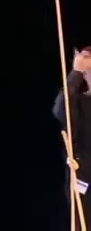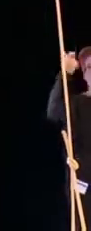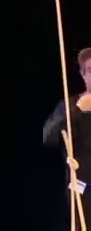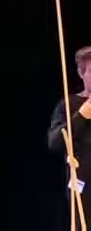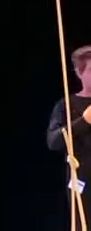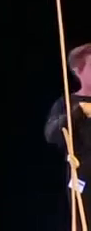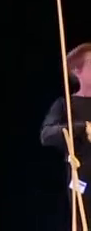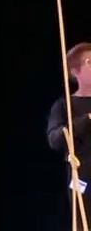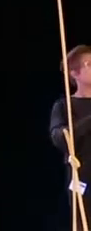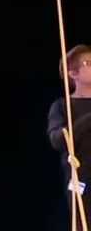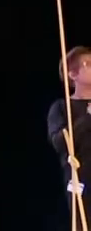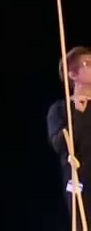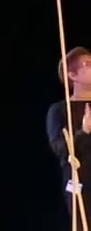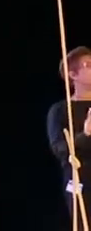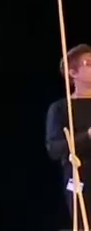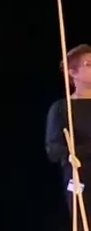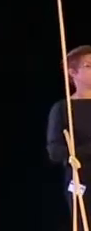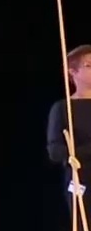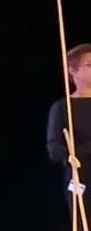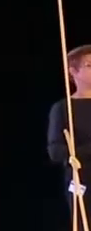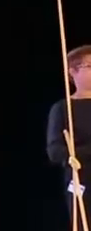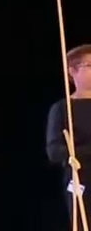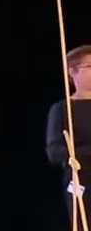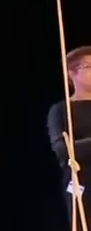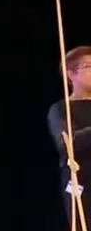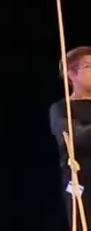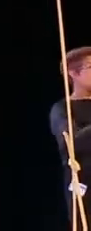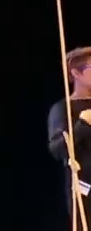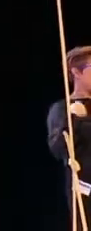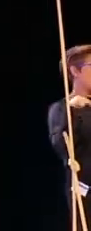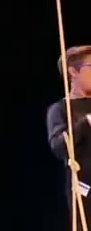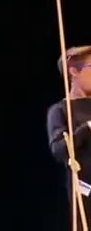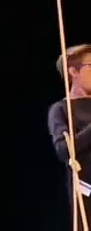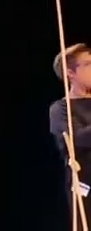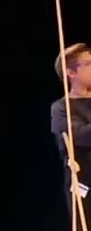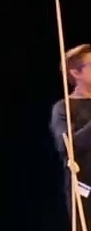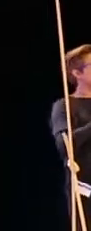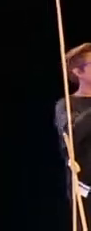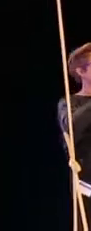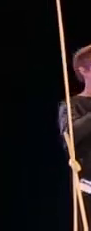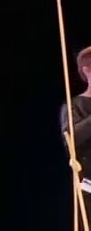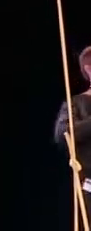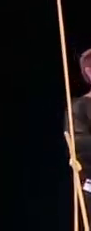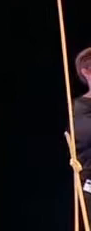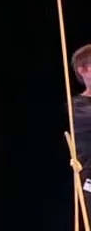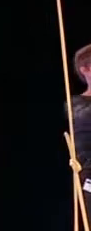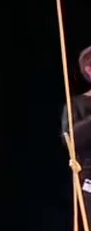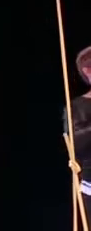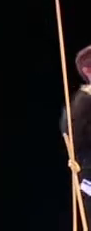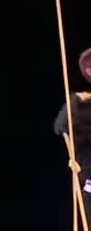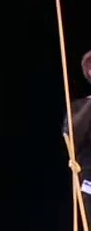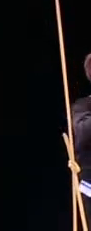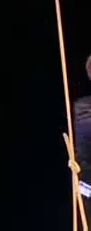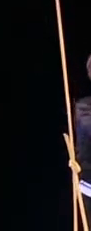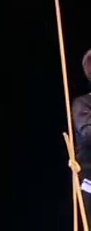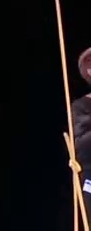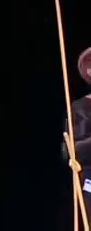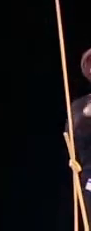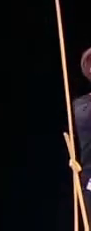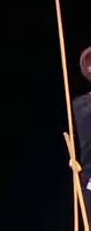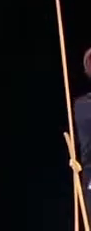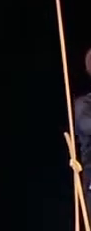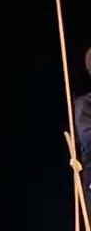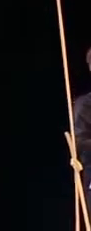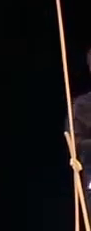helt enkelt här för att göra klimatfrågan till en mainstream-rörelse. Och det var